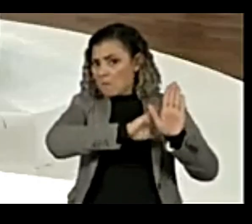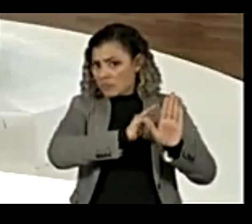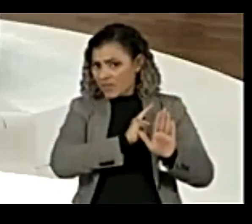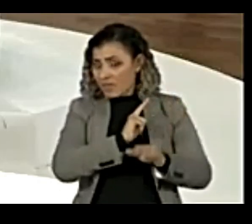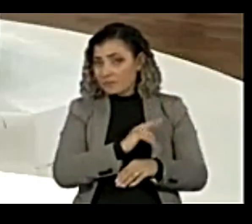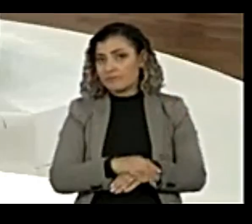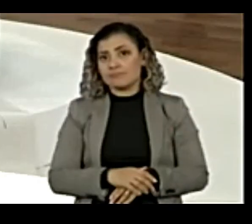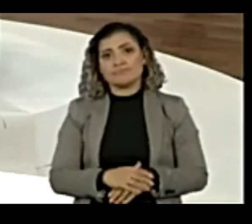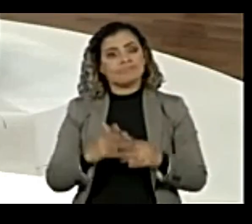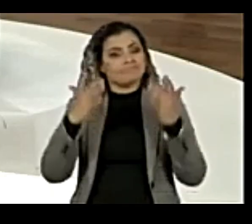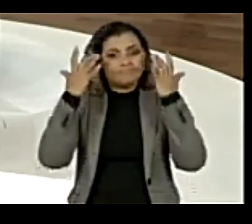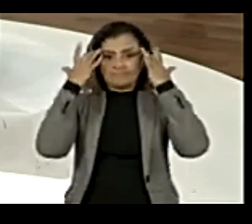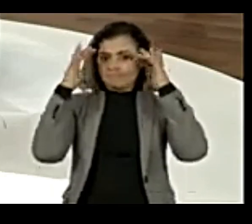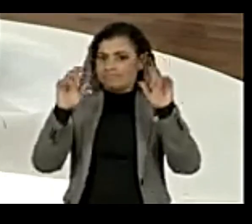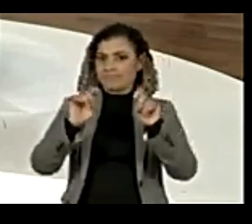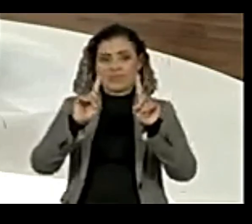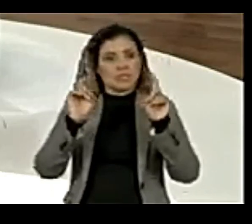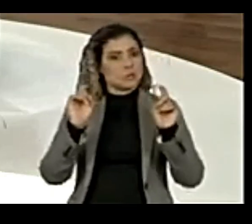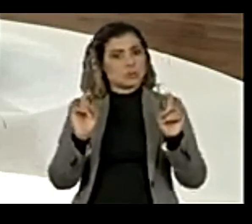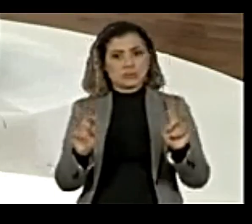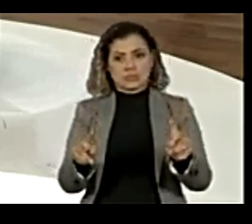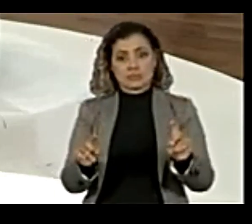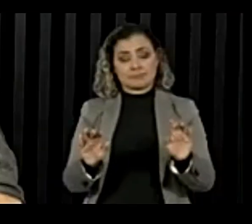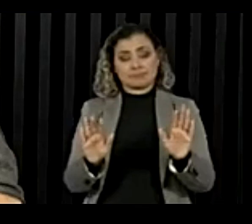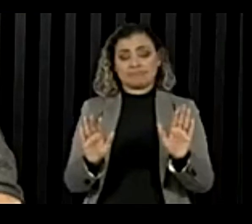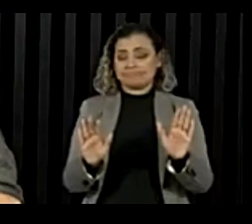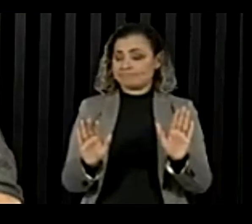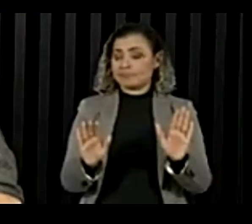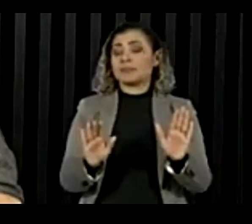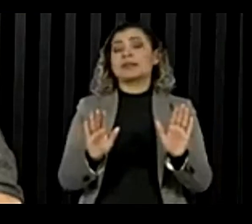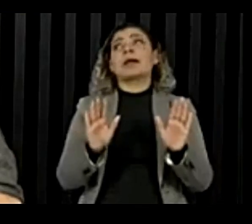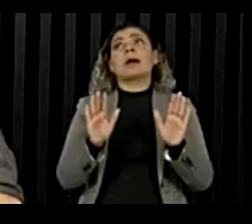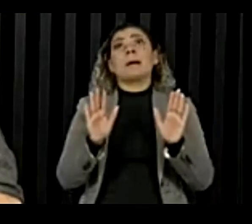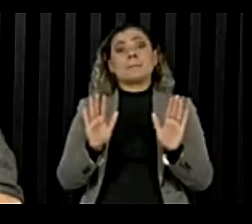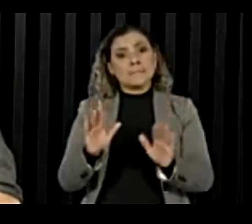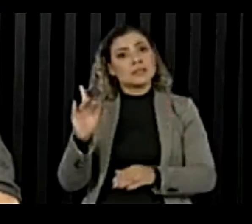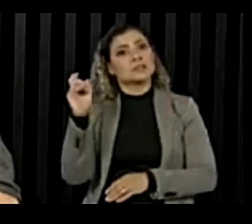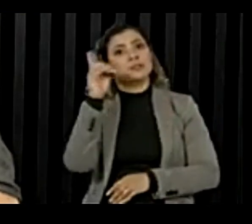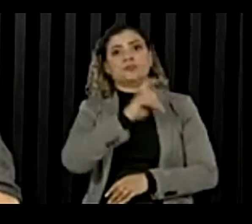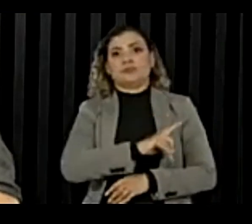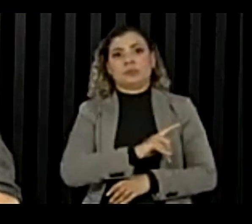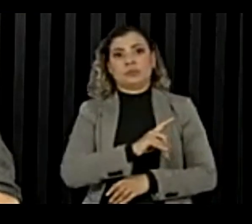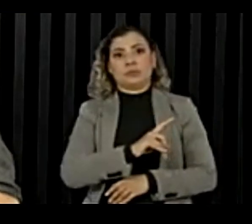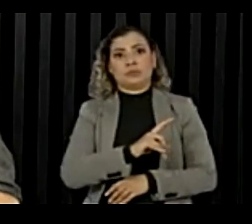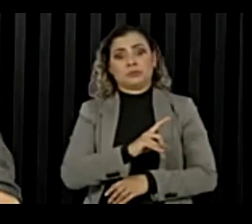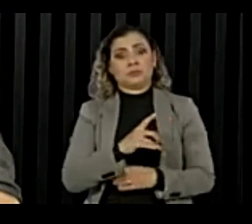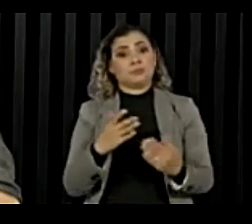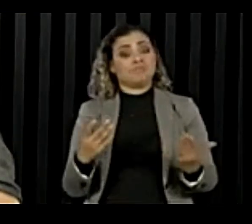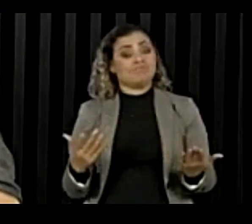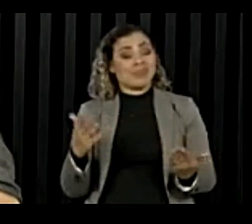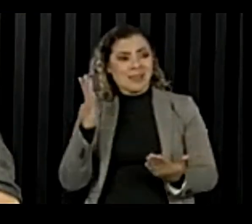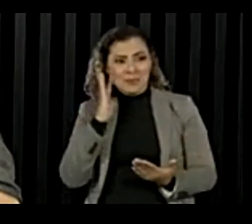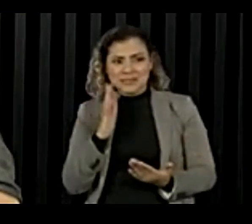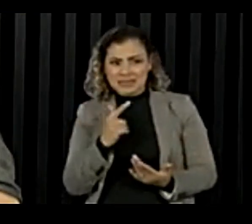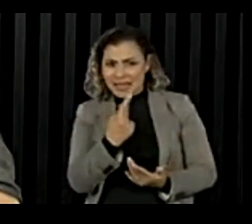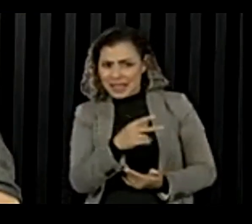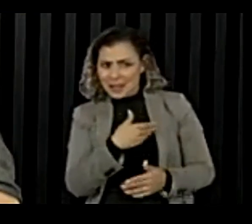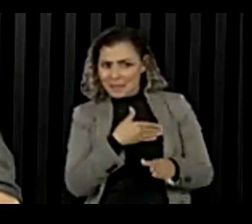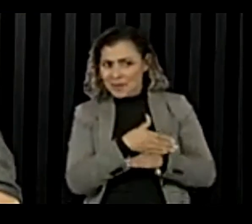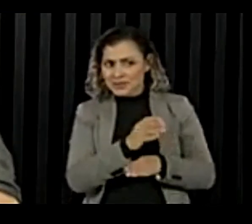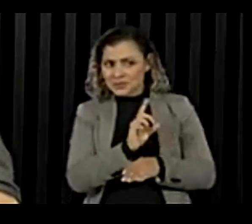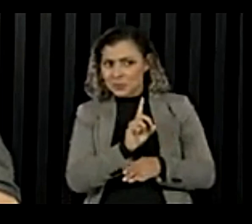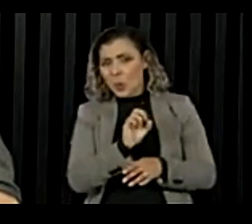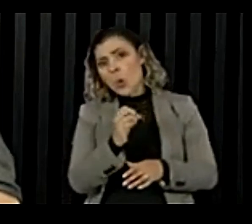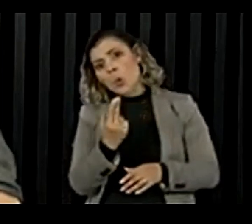Eu não sei, mas é difícil imaginar um cenário onde não tenha. Isso é realmente triste, mas